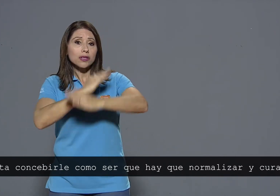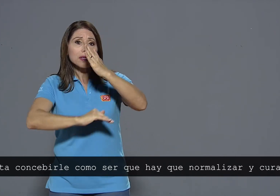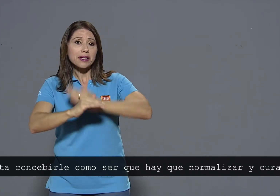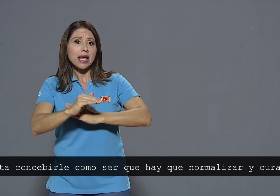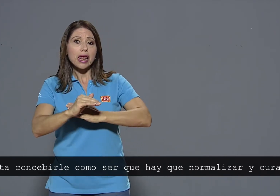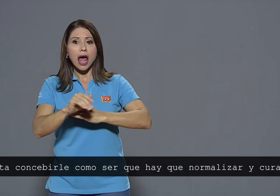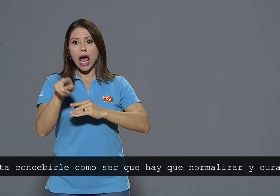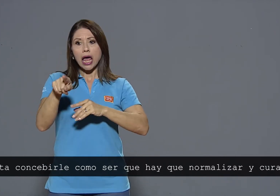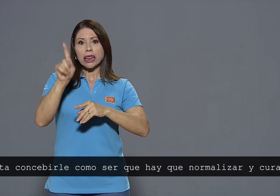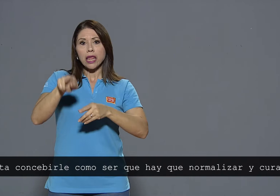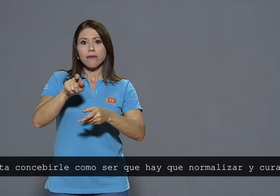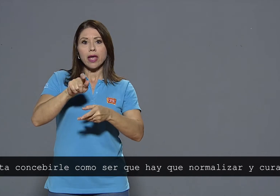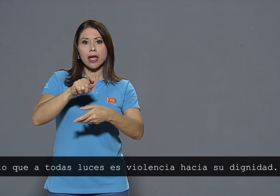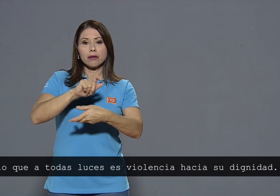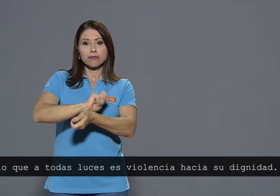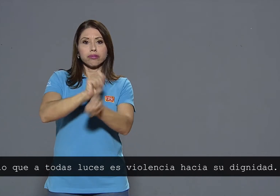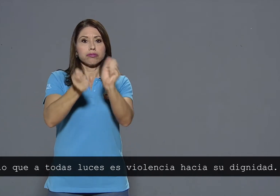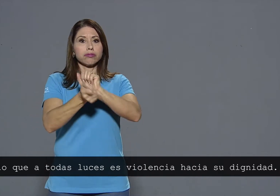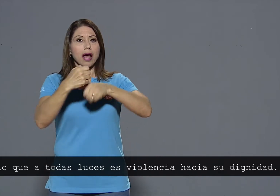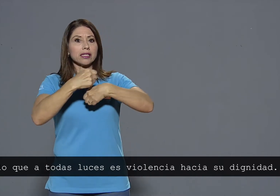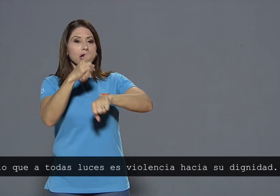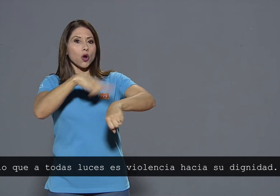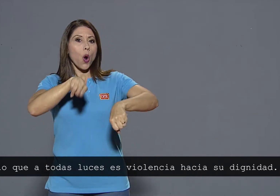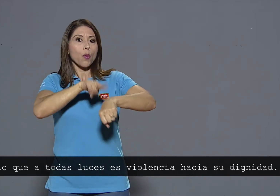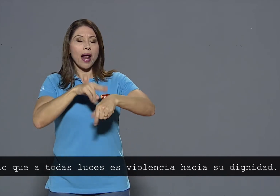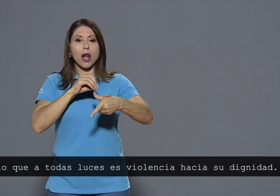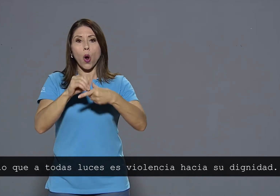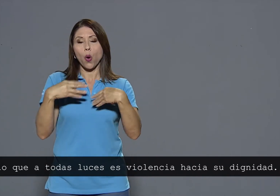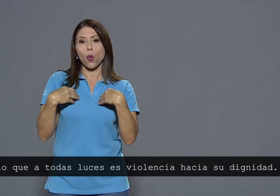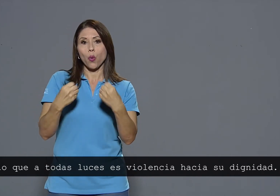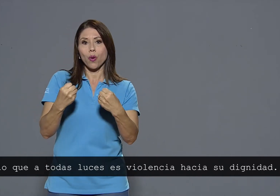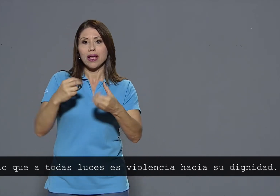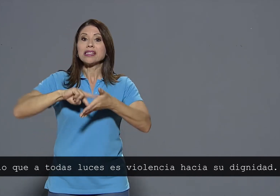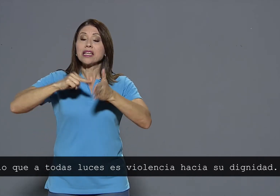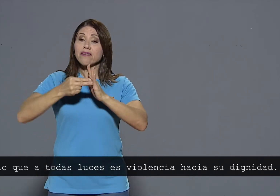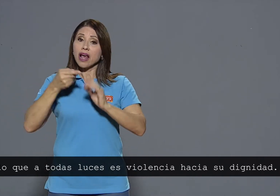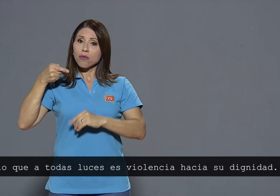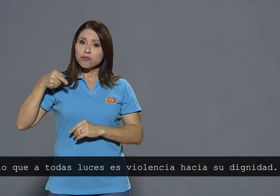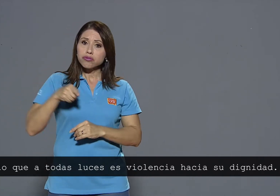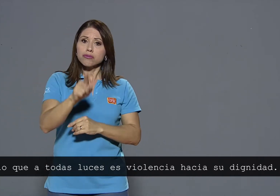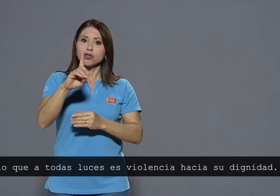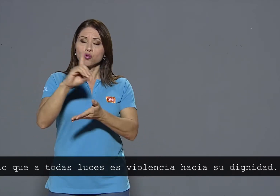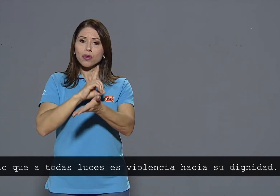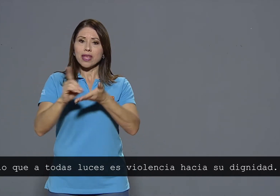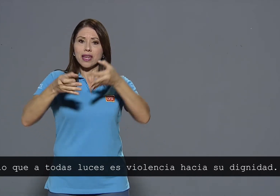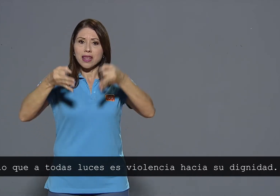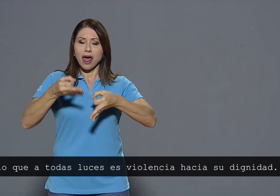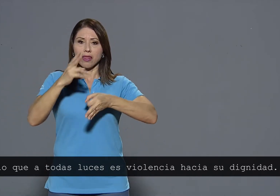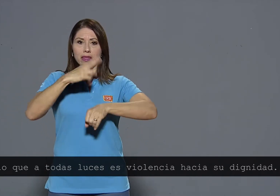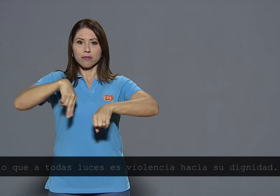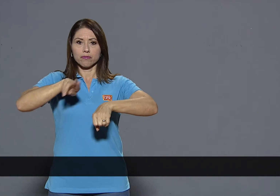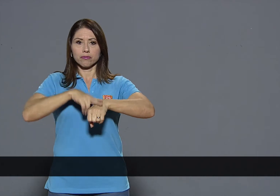hay que normalizar y curar, lo que a todas luces es violencia hacia su dignidad.